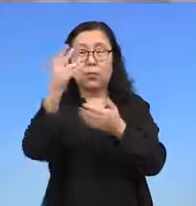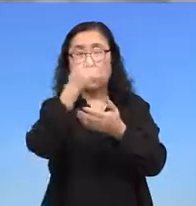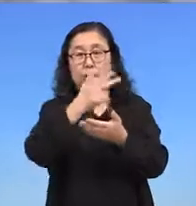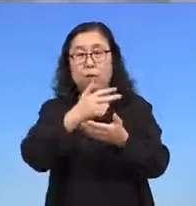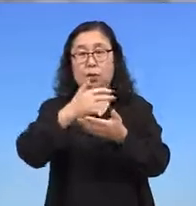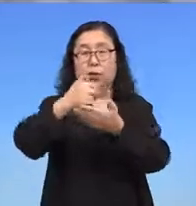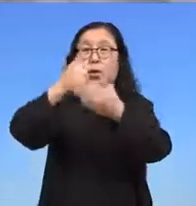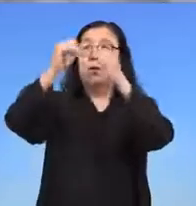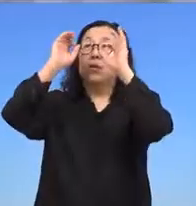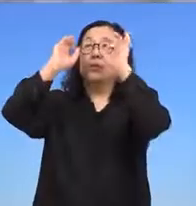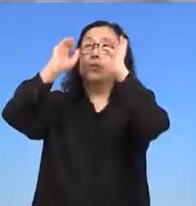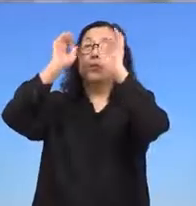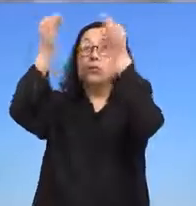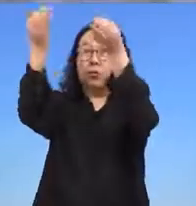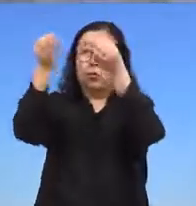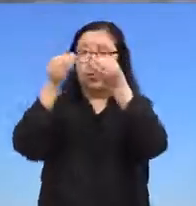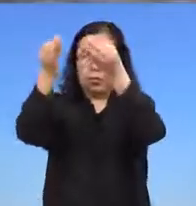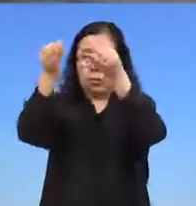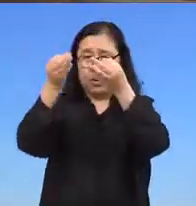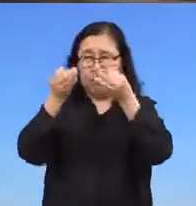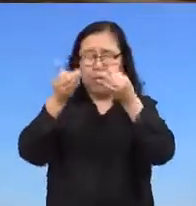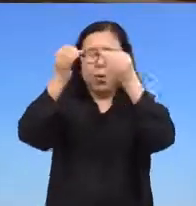주님 보고 계시기에